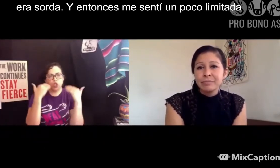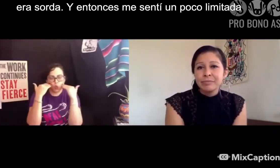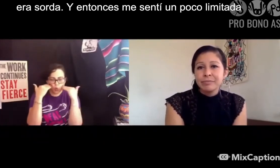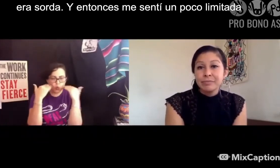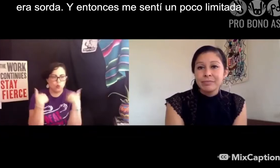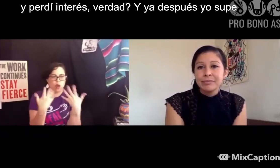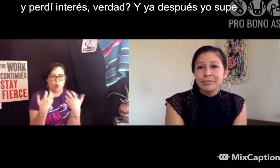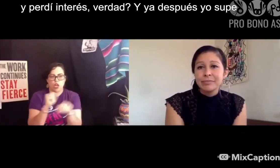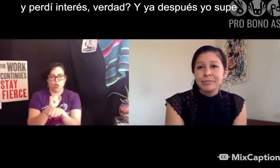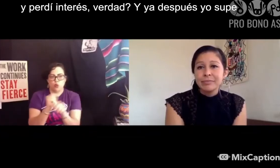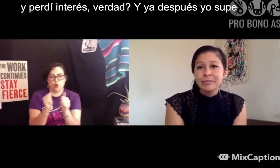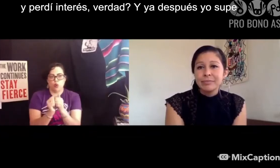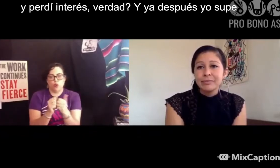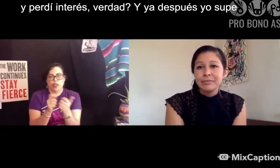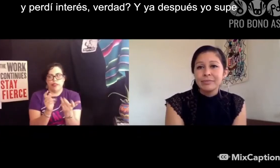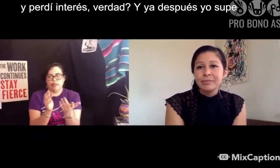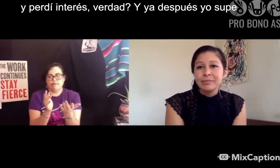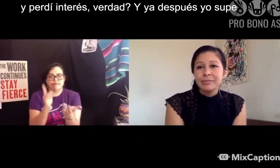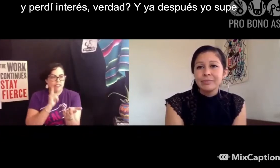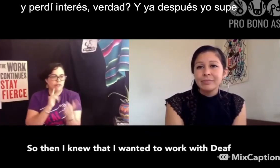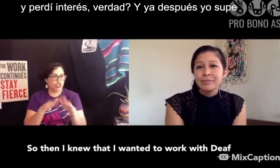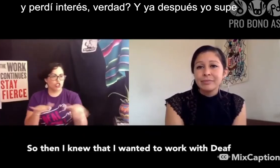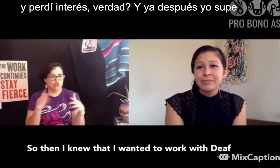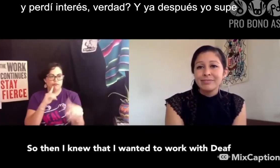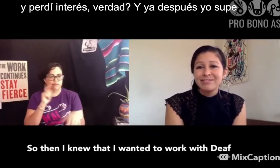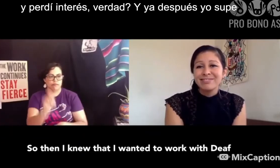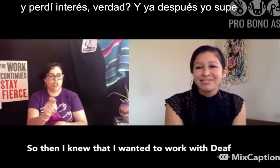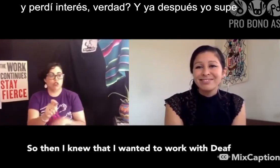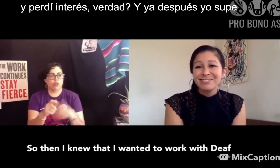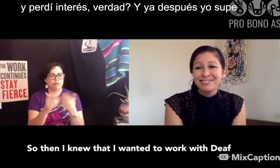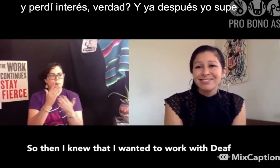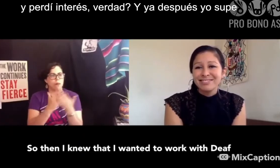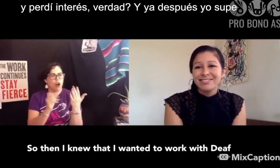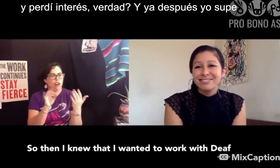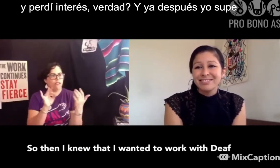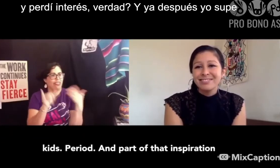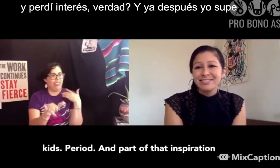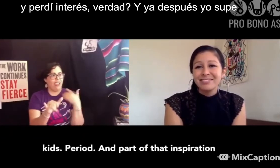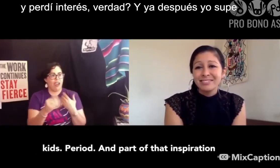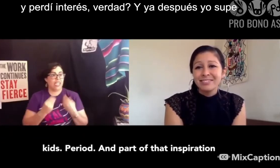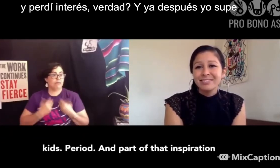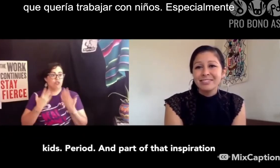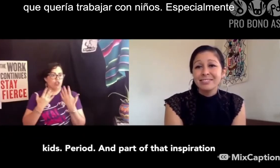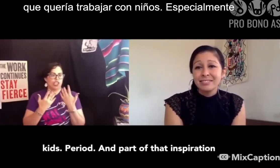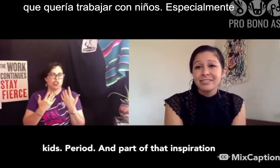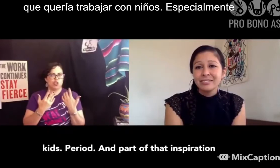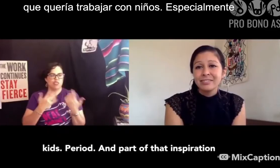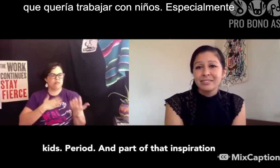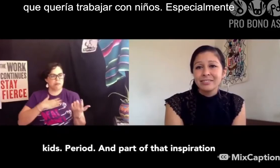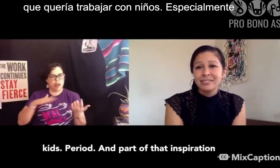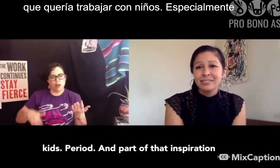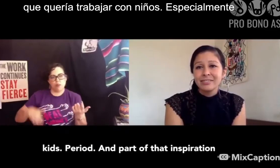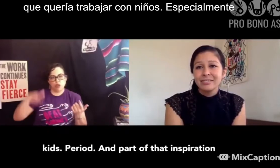poco limitada y perdí interés, ¿verdad? Y ya después yo supe que